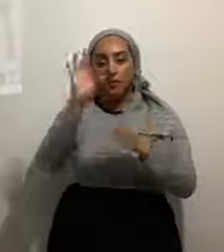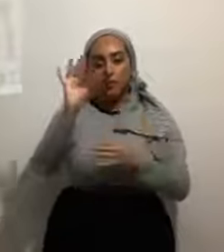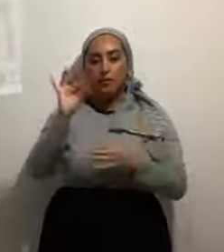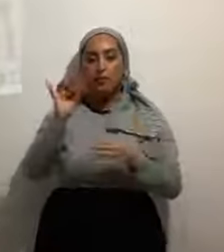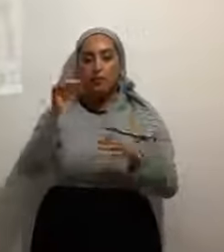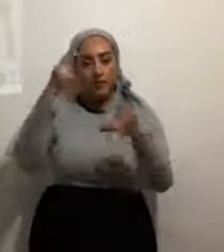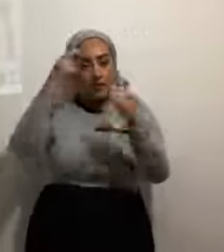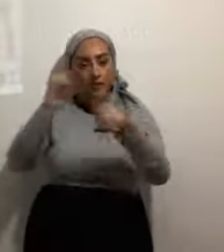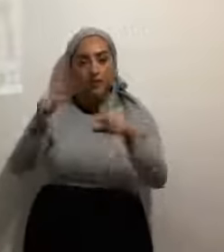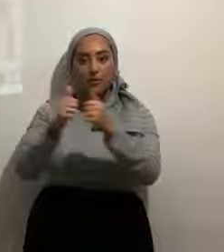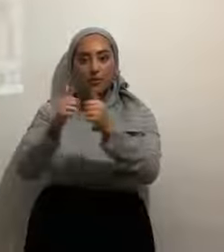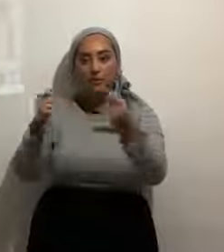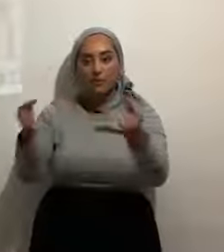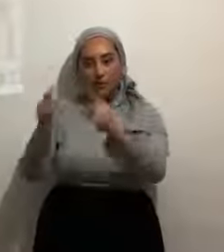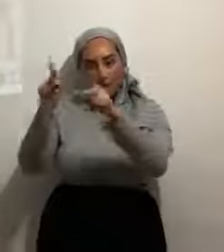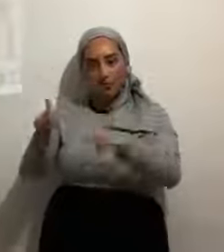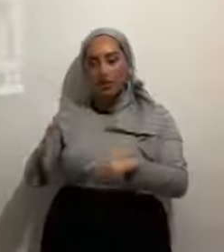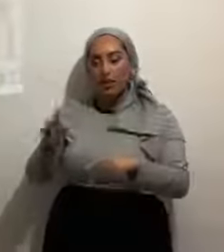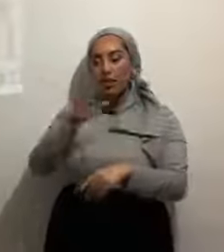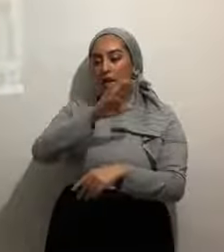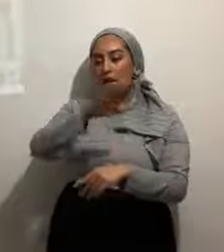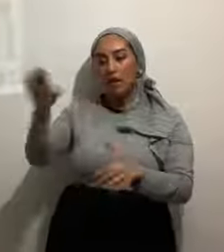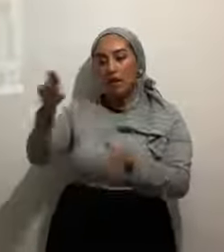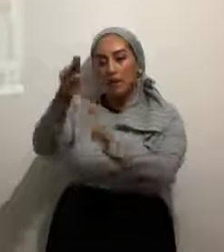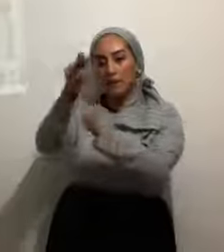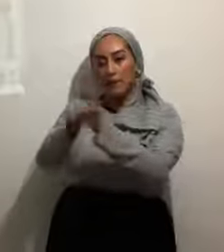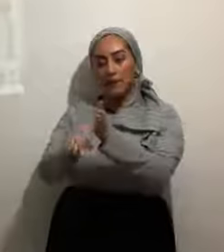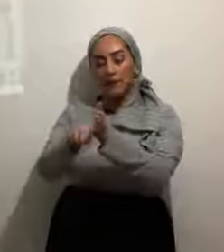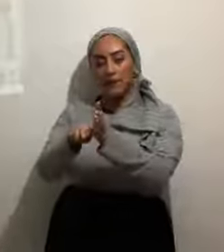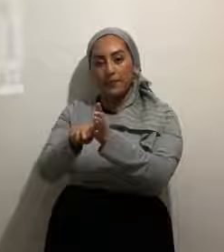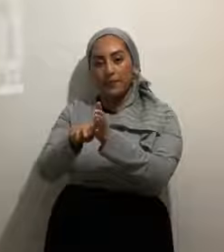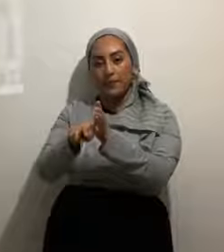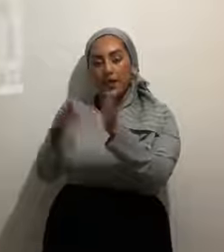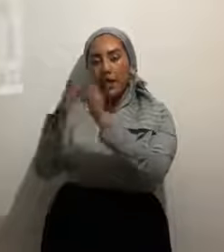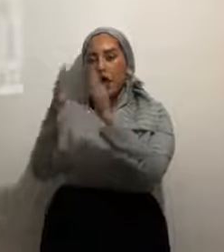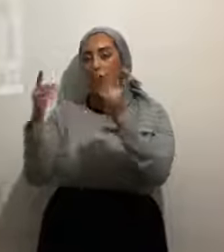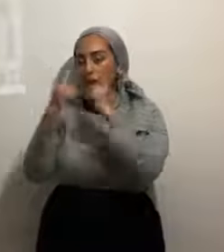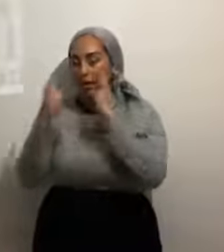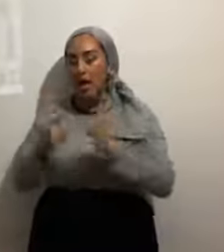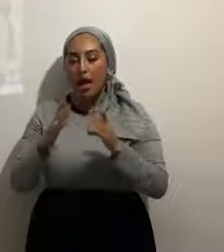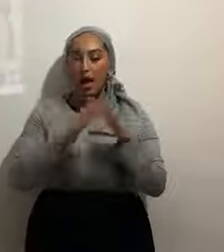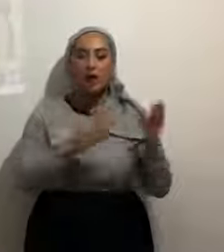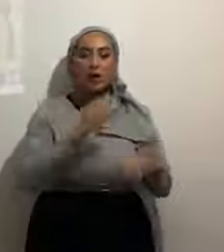sepultura. Los impíos, representados por dos malhechores, casa de Judá, casa de Israel.